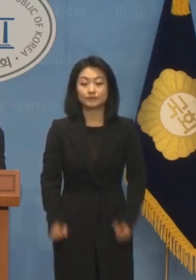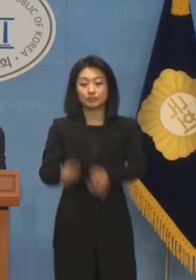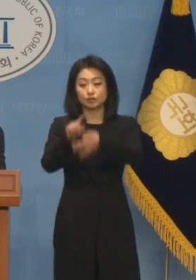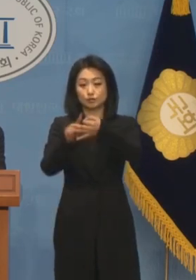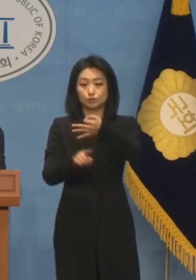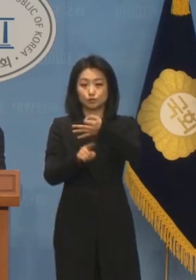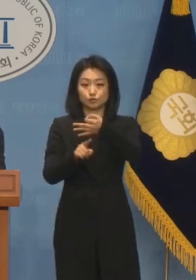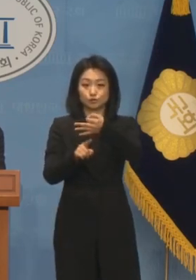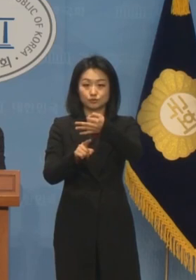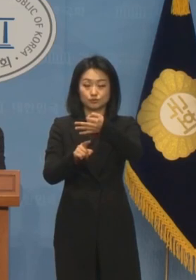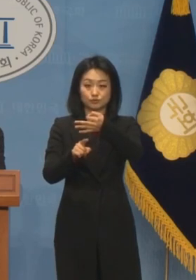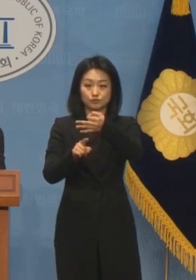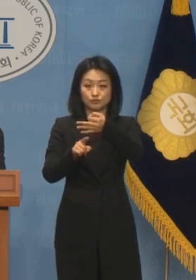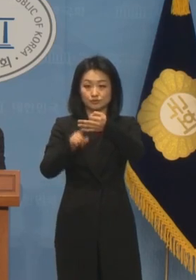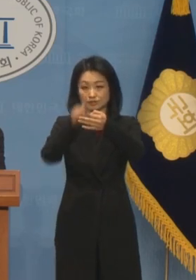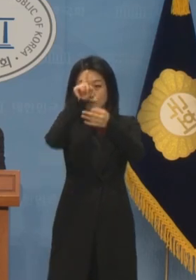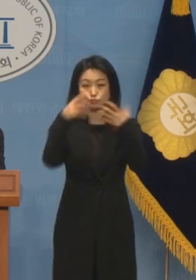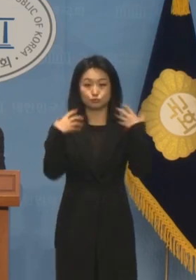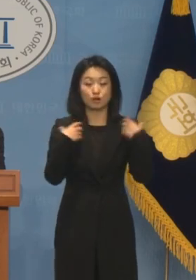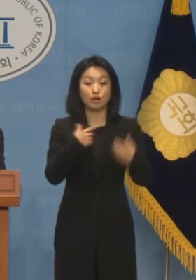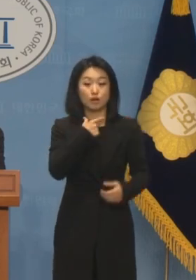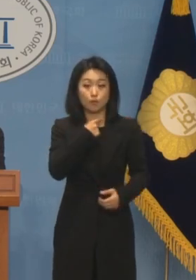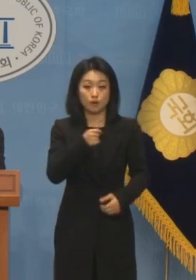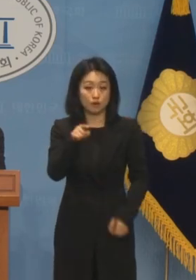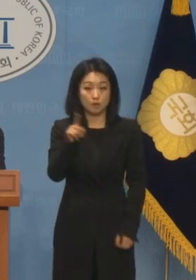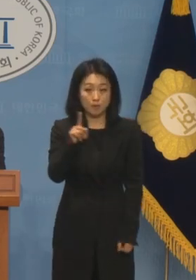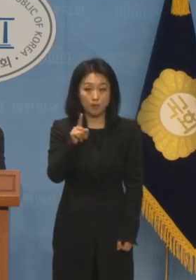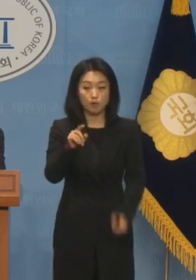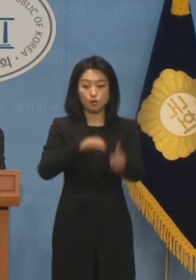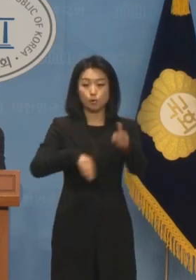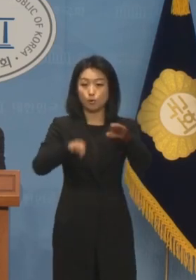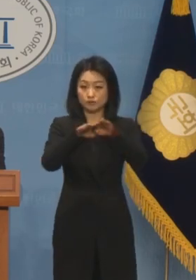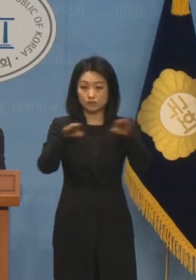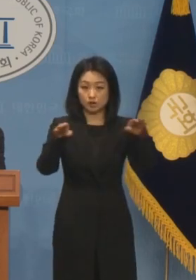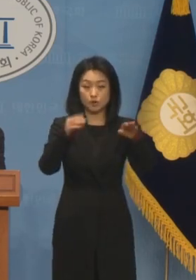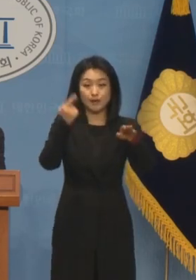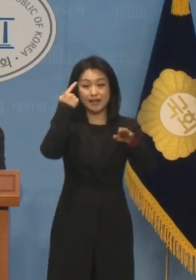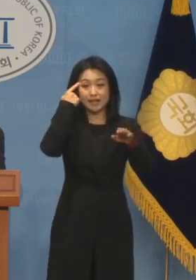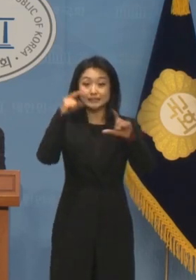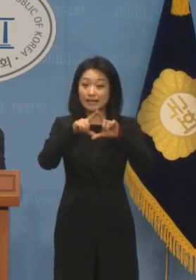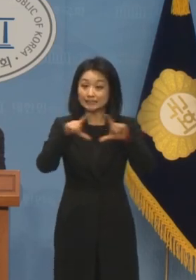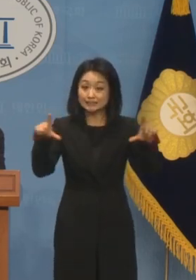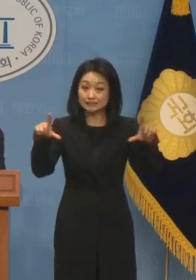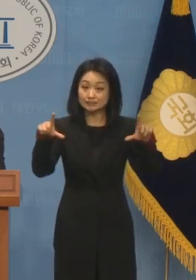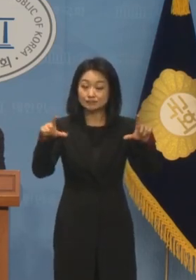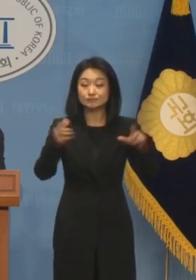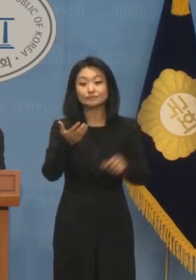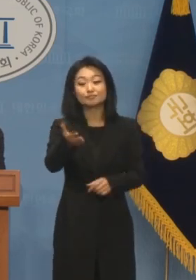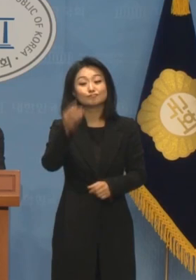윤석열 후보가 주창했던 공정과 상식은 또 어땠습니까?